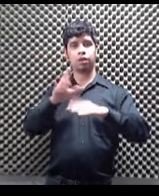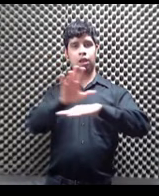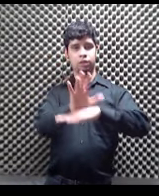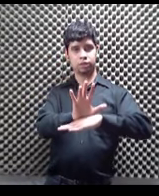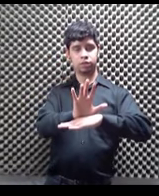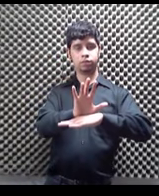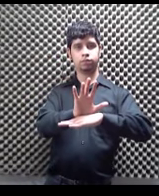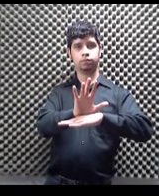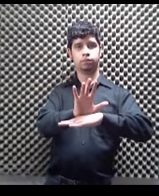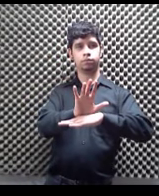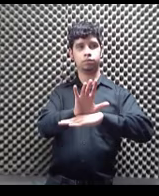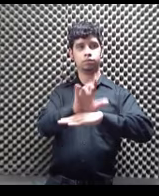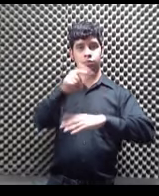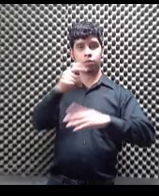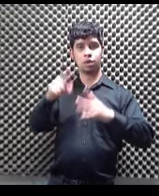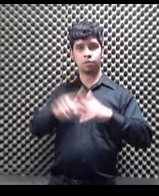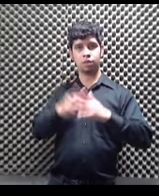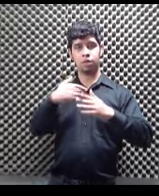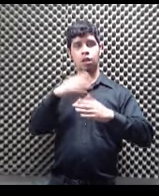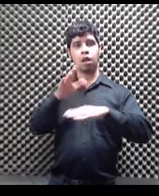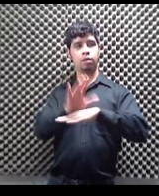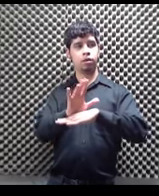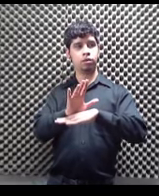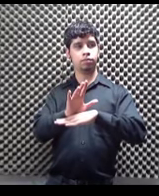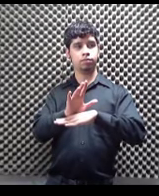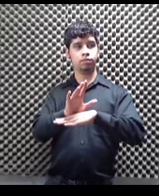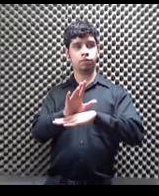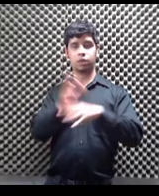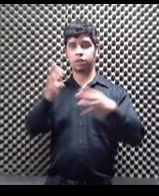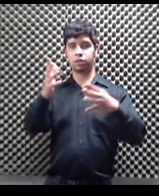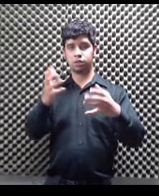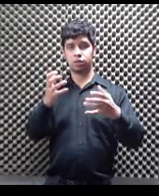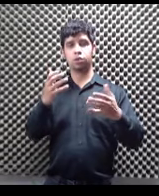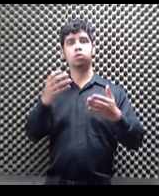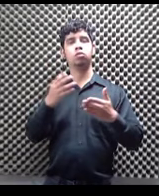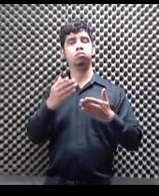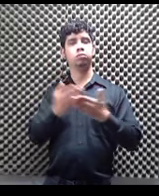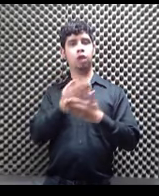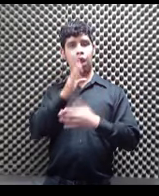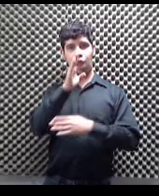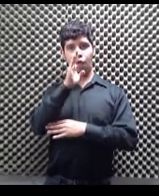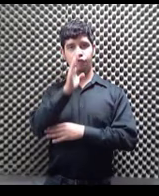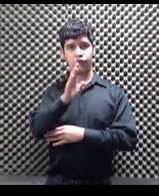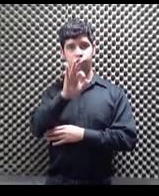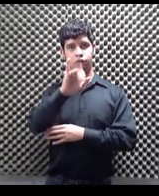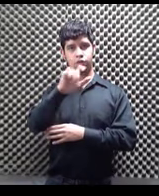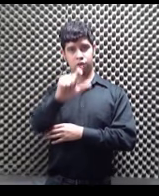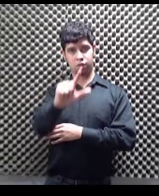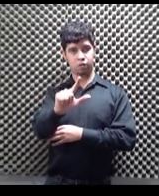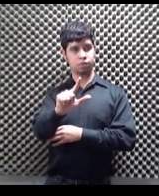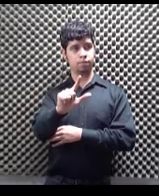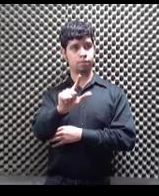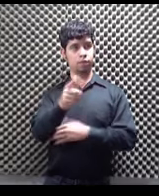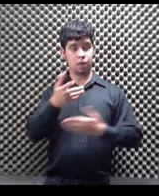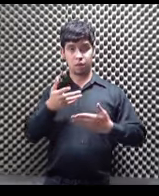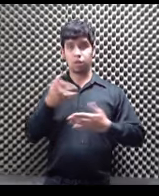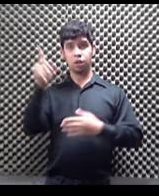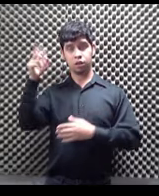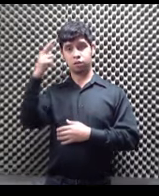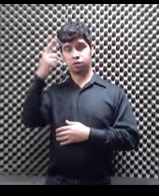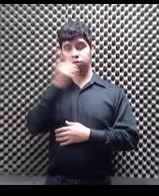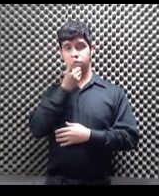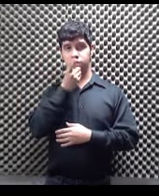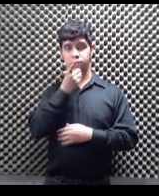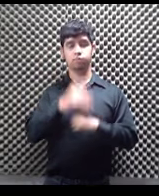Entonces se estrena la película Quiero Ser Fiel. Okay. Y pues ya que está su productor de República Dominicana.